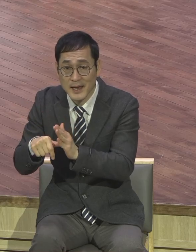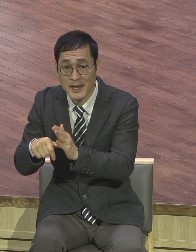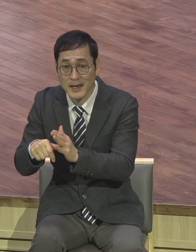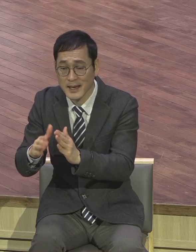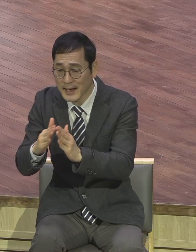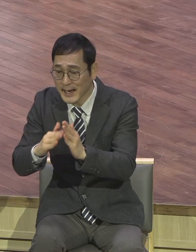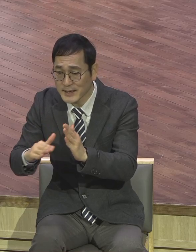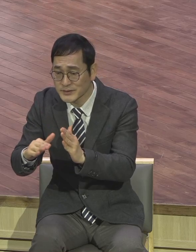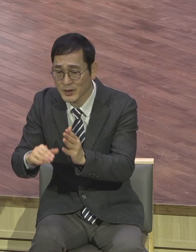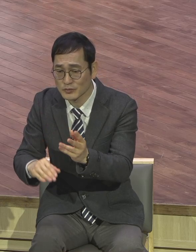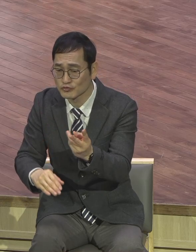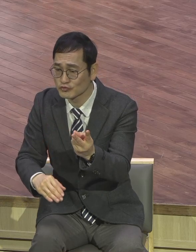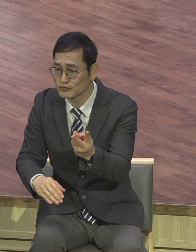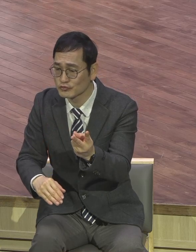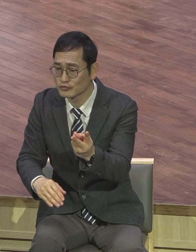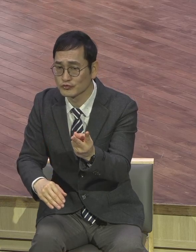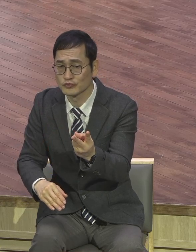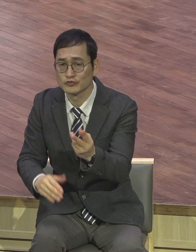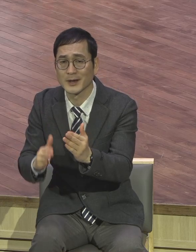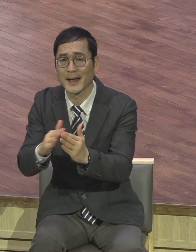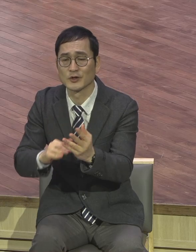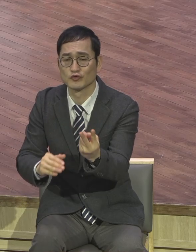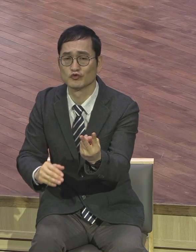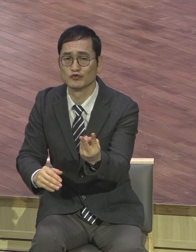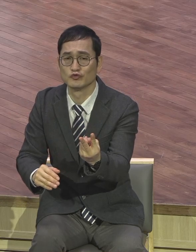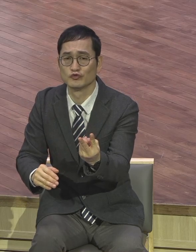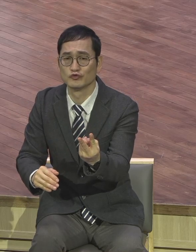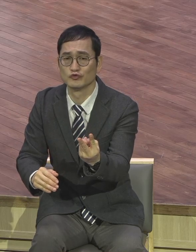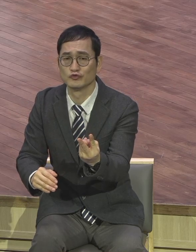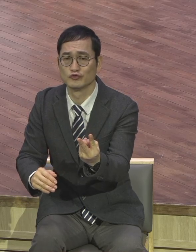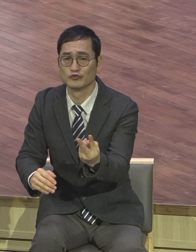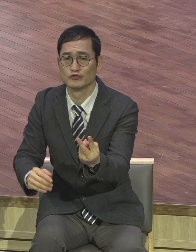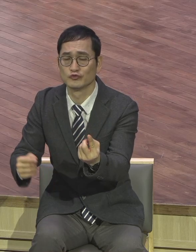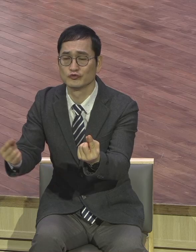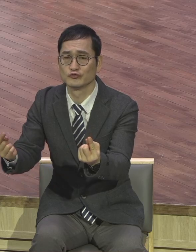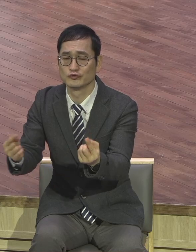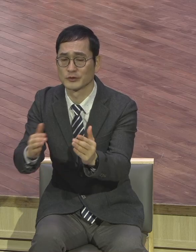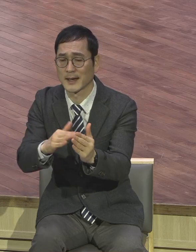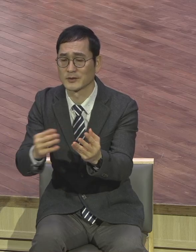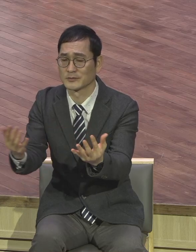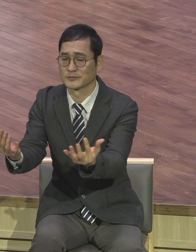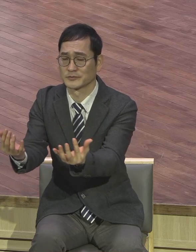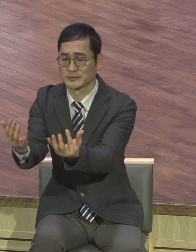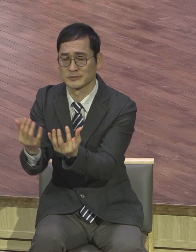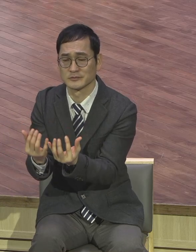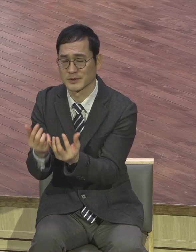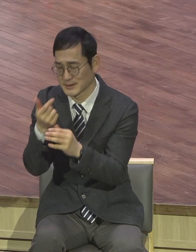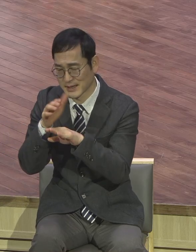지물영 장로 가정입니다. 두 가정은 지금도 개척하는 그날부터 지금까지 우리 집에서